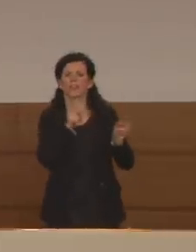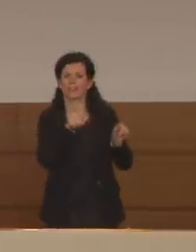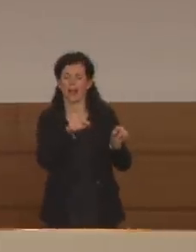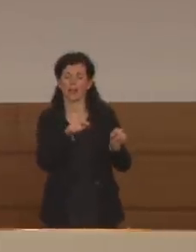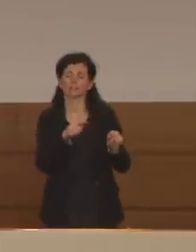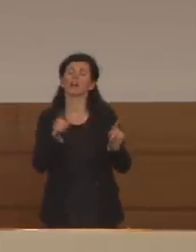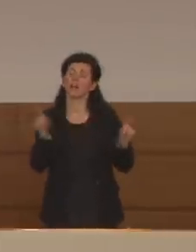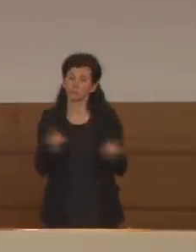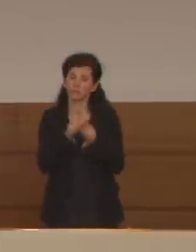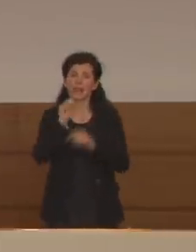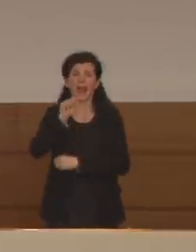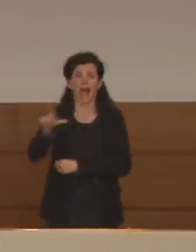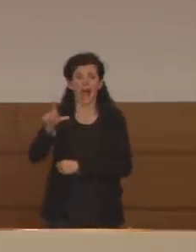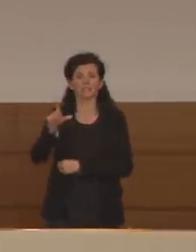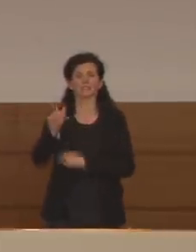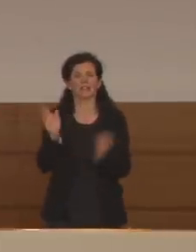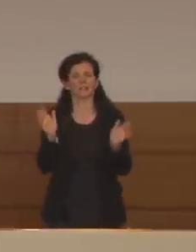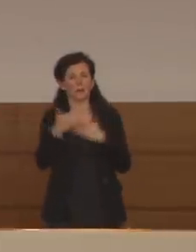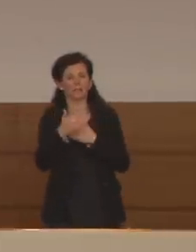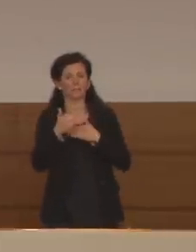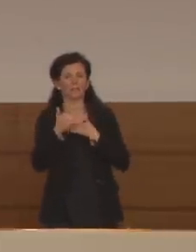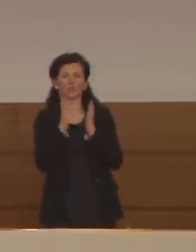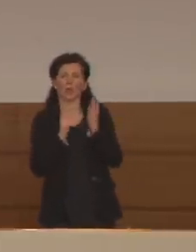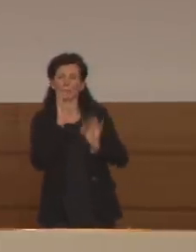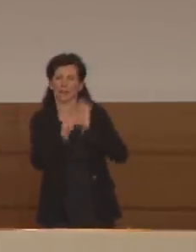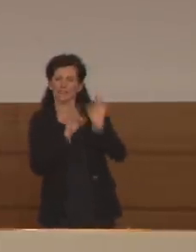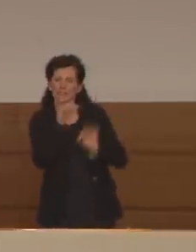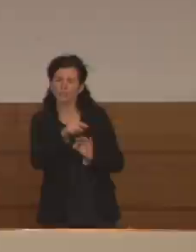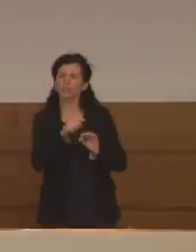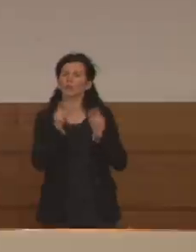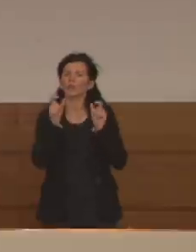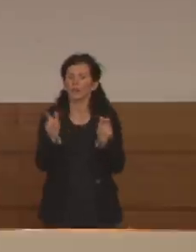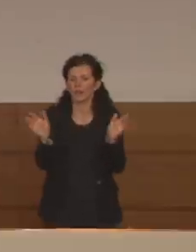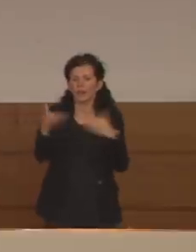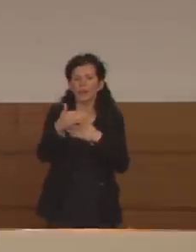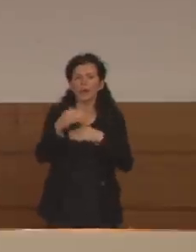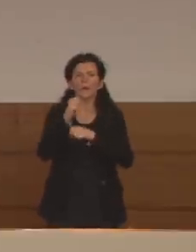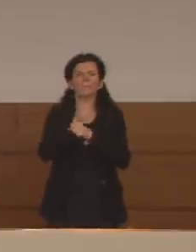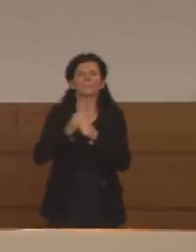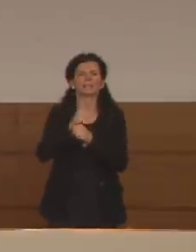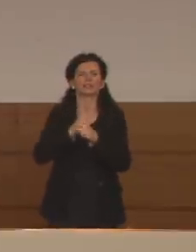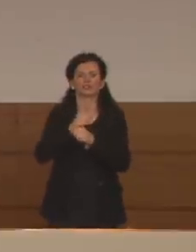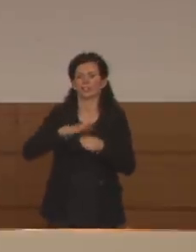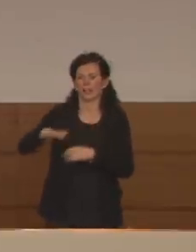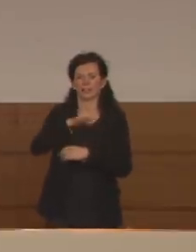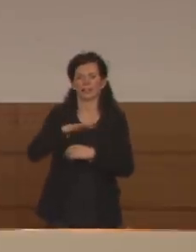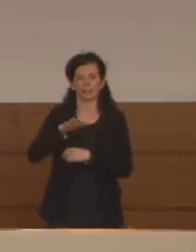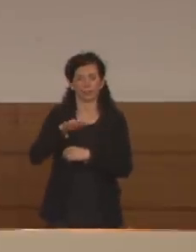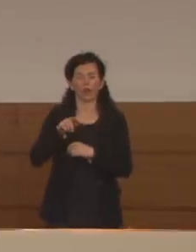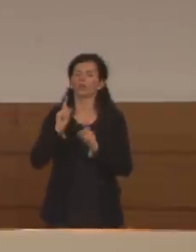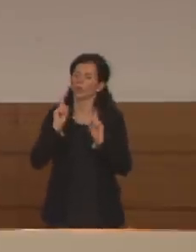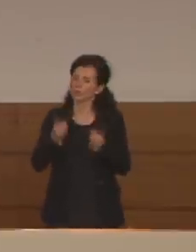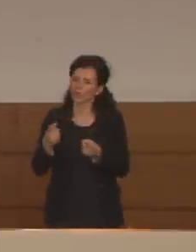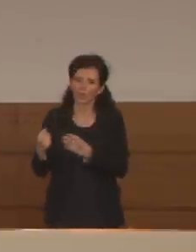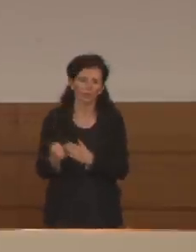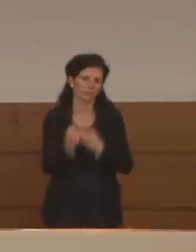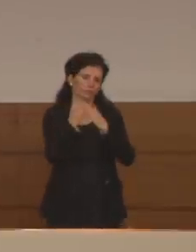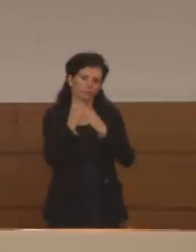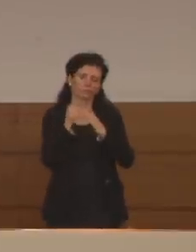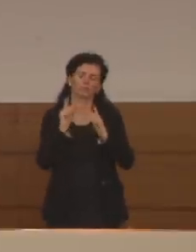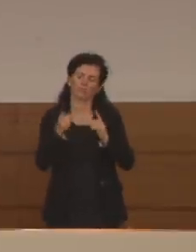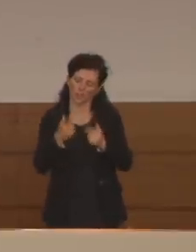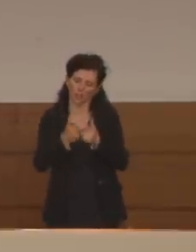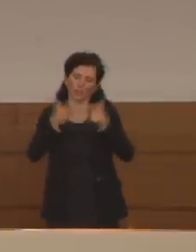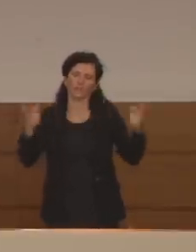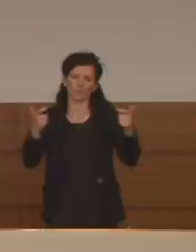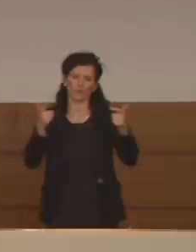slay dipartimenti di prevenzione i medici battuto quello che medicina del territorio dovrà essere rafforzato quindi non solo dell'ambiente che sono state rafforzate